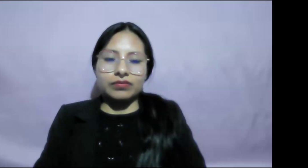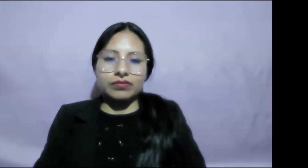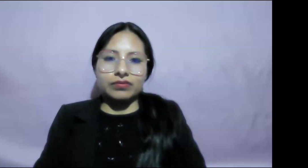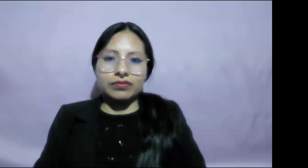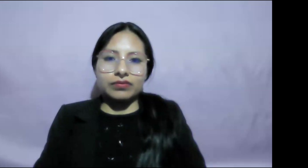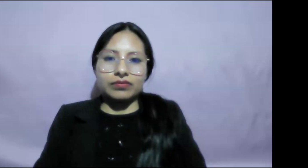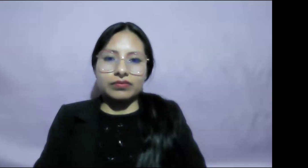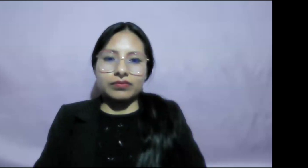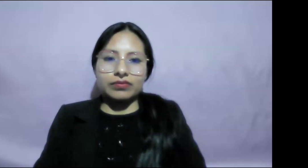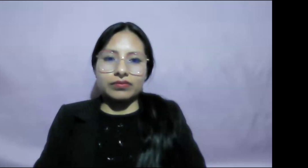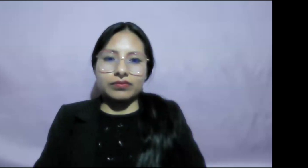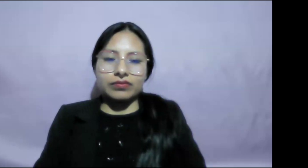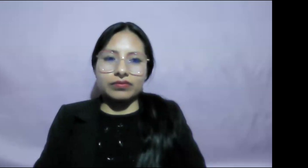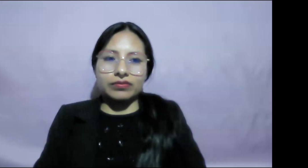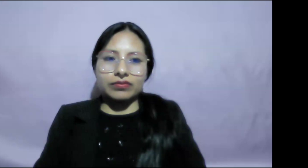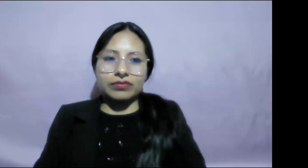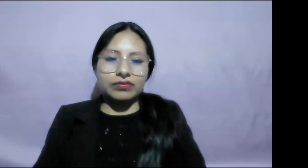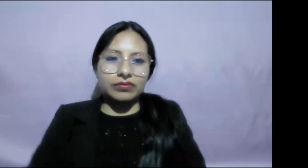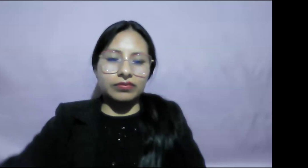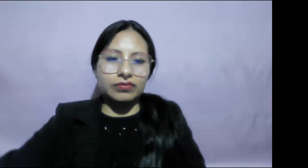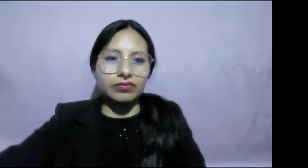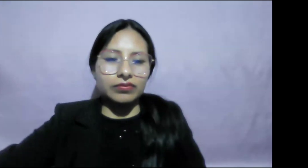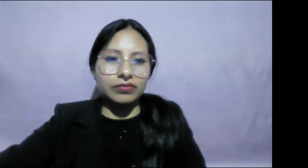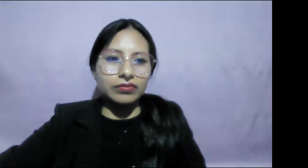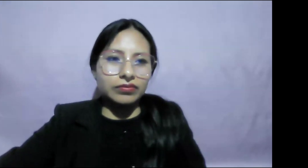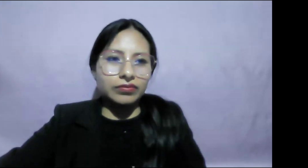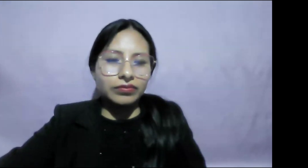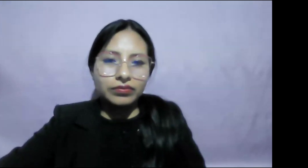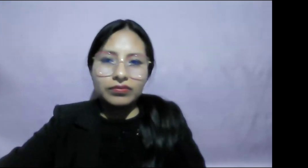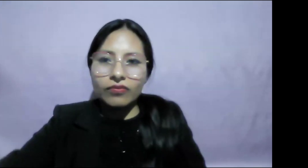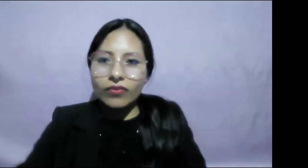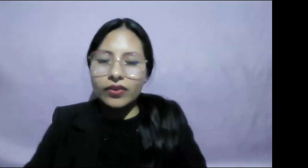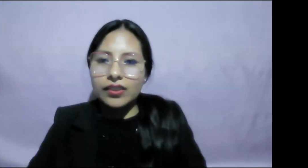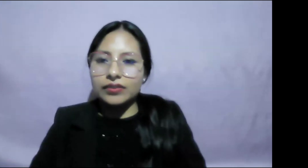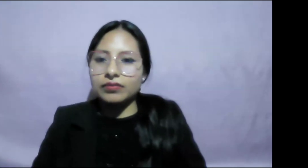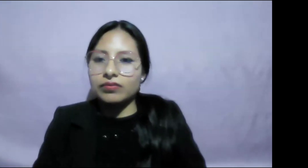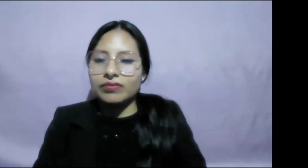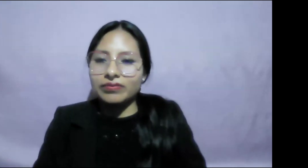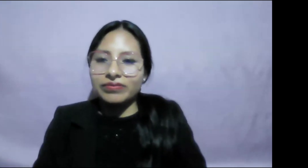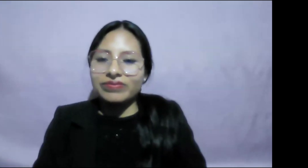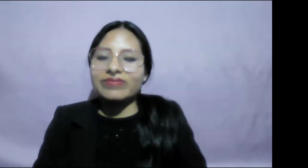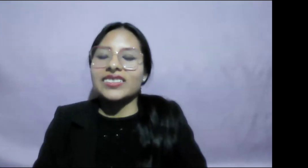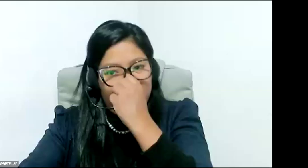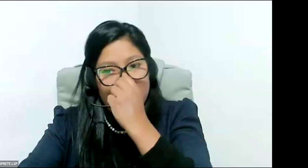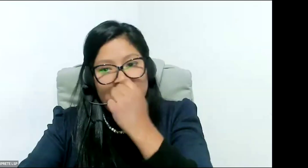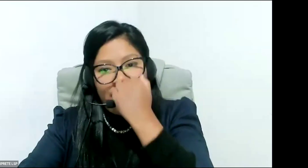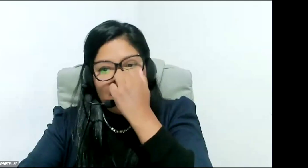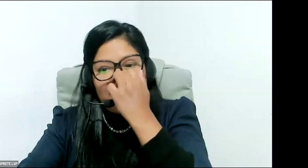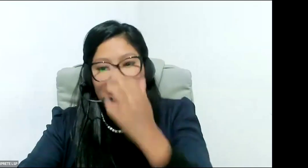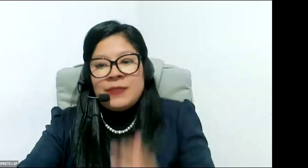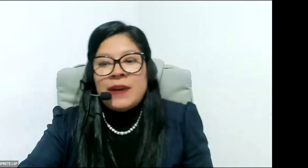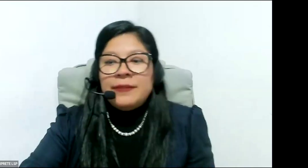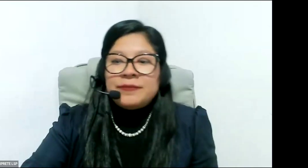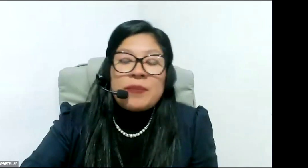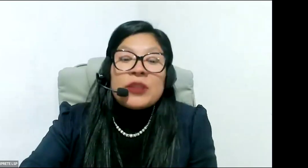10 10 10 muy bien a ver vamos con Emanuel a muy bien y lo